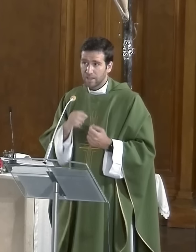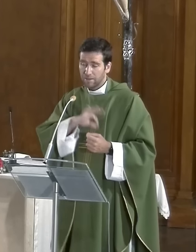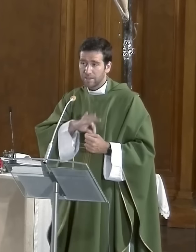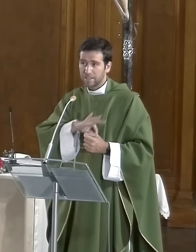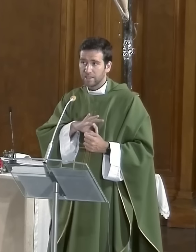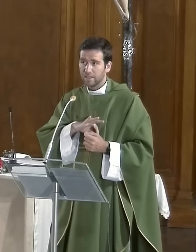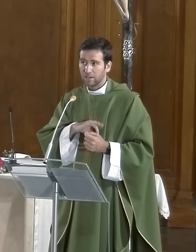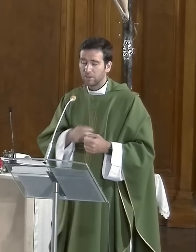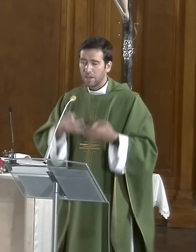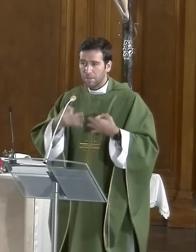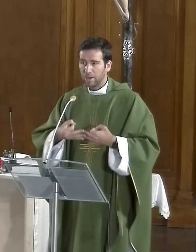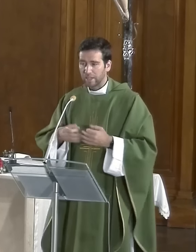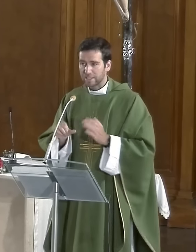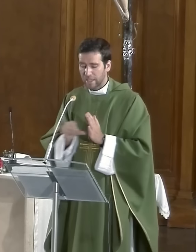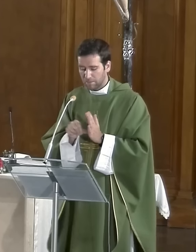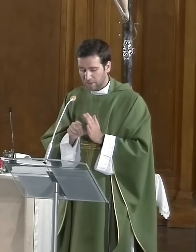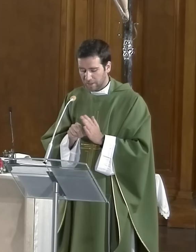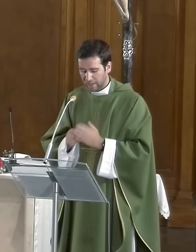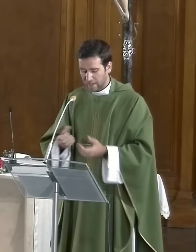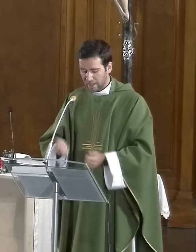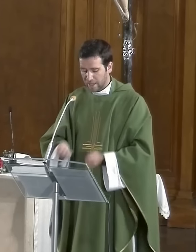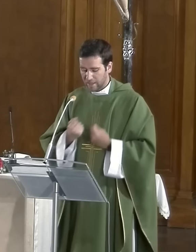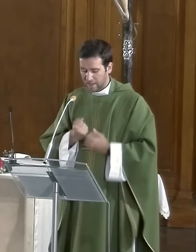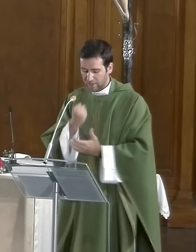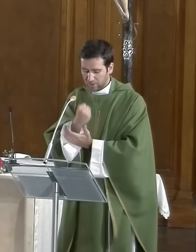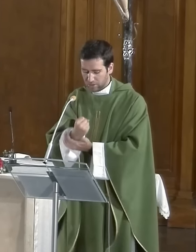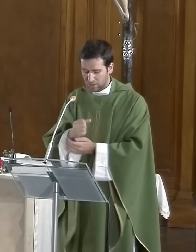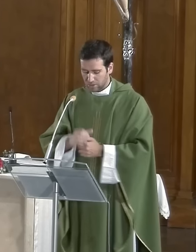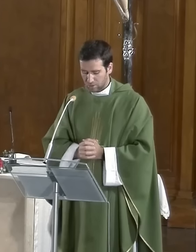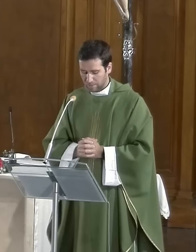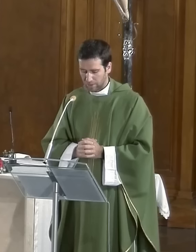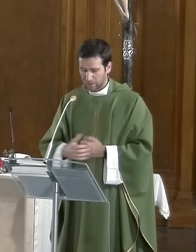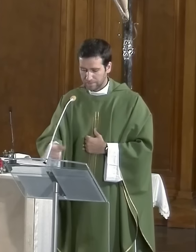veces sentirlo, pero que está muy cerca dándonos su apoyo.